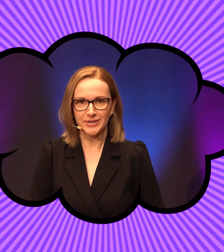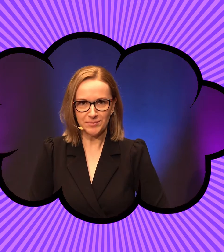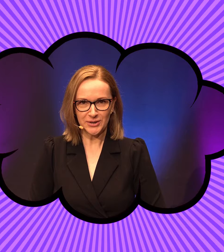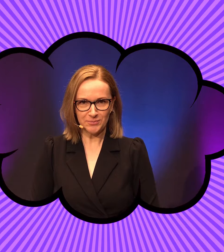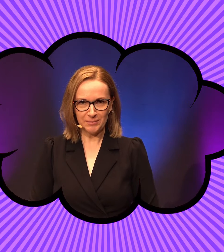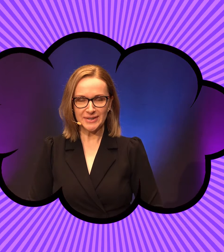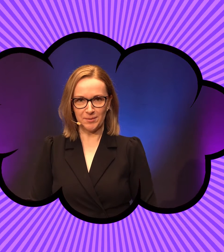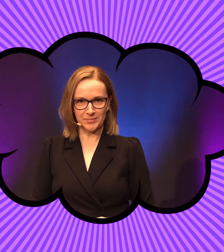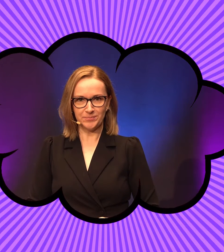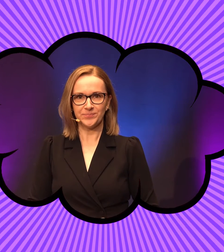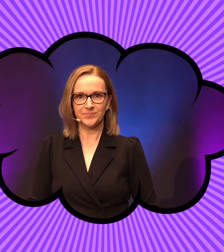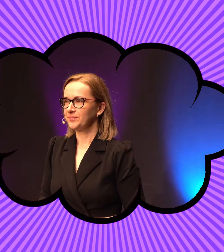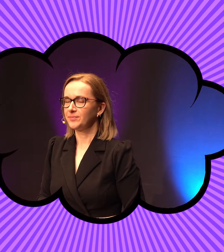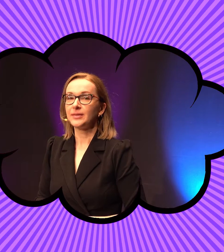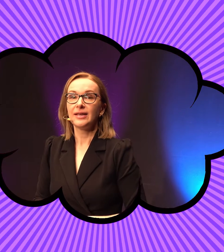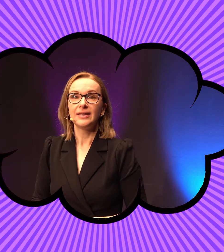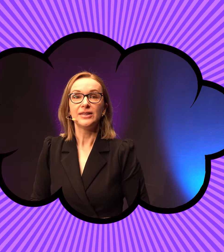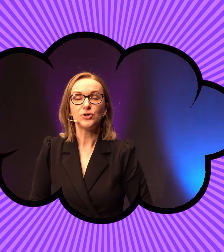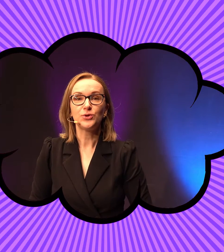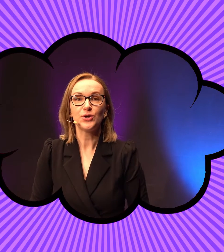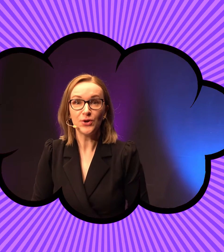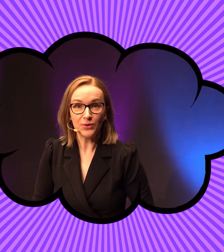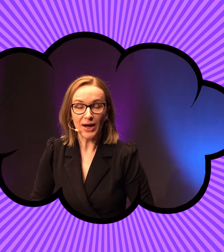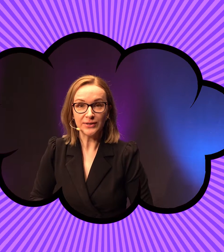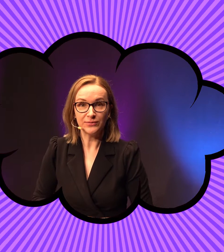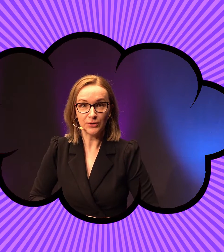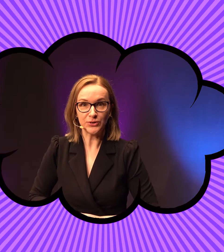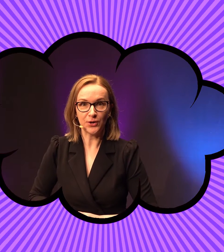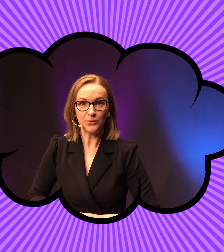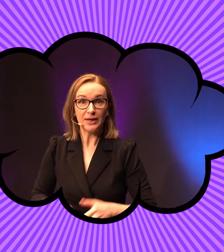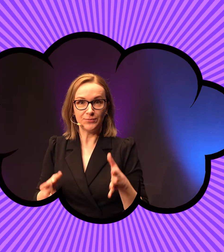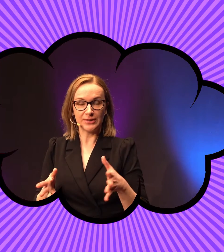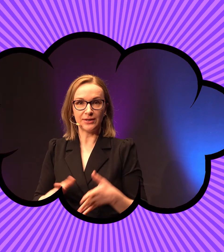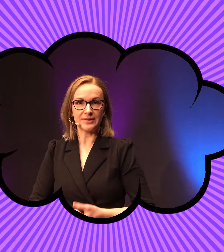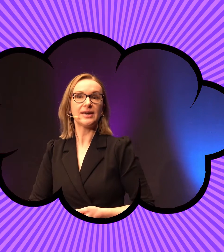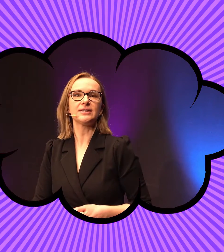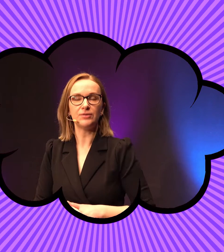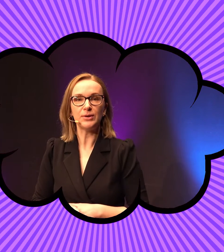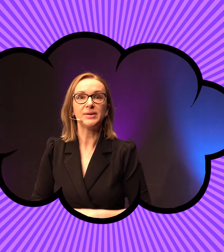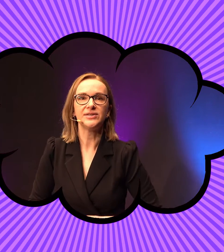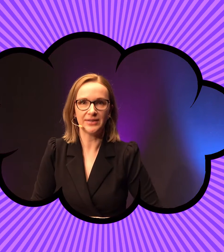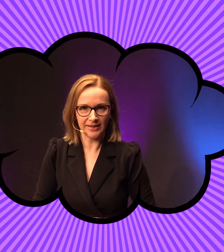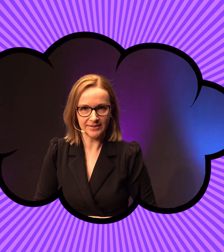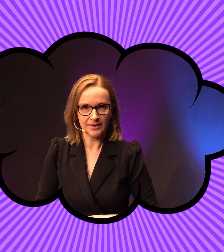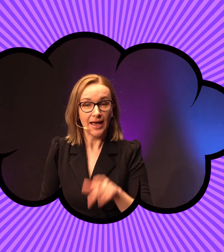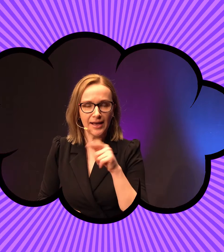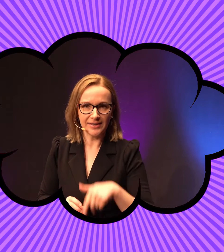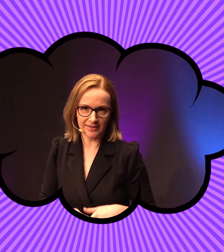gorącymi rytmami samby. Naszą kolorową aktywnością związaną z karnawałem będzie taniec, ale nie taki,